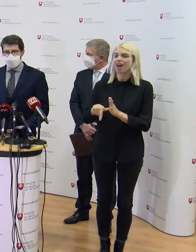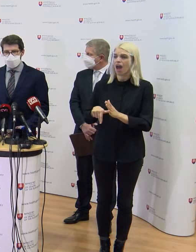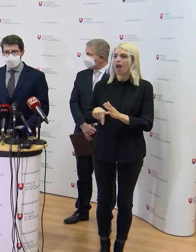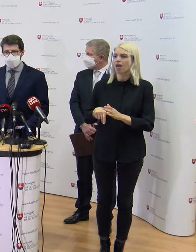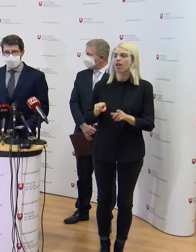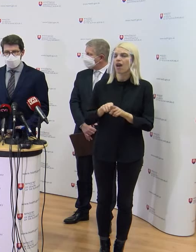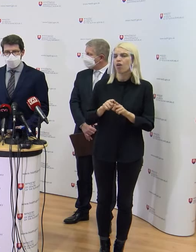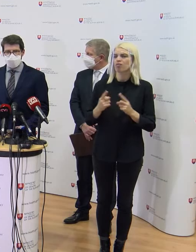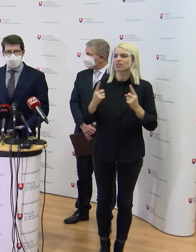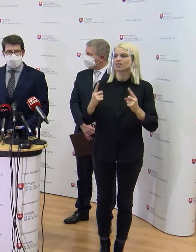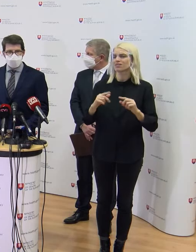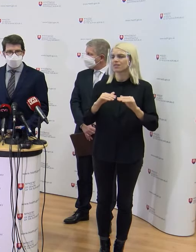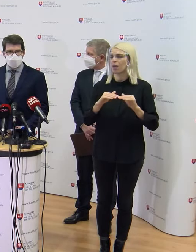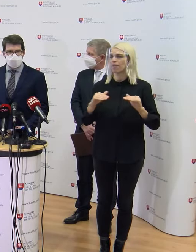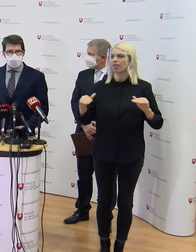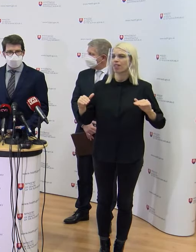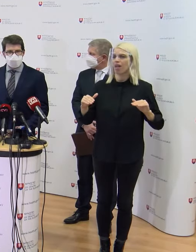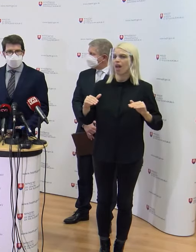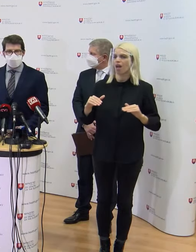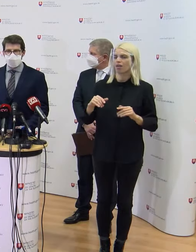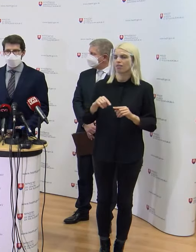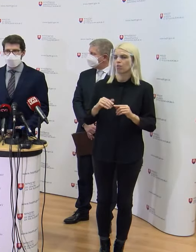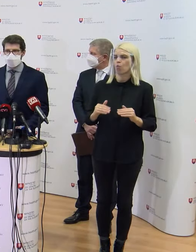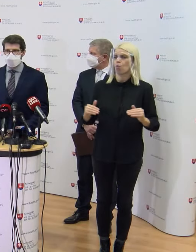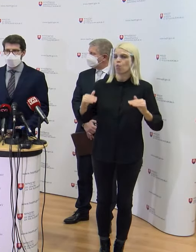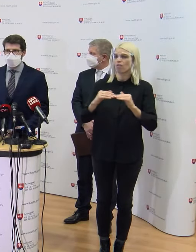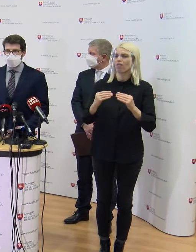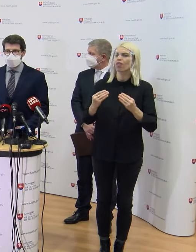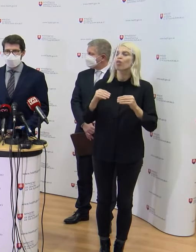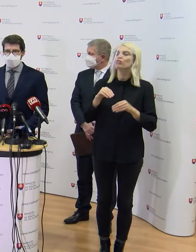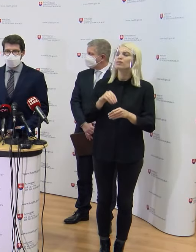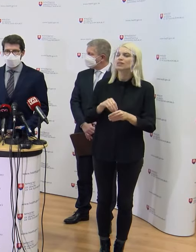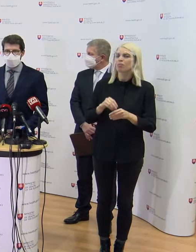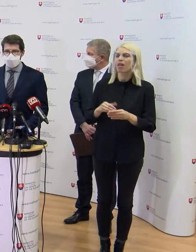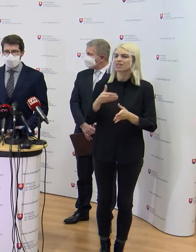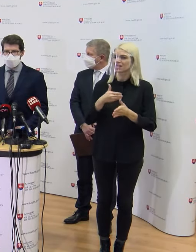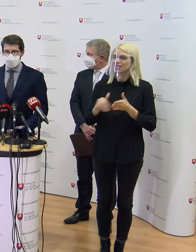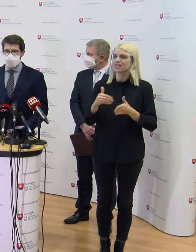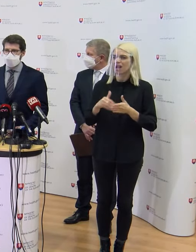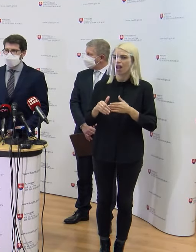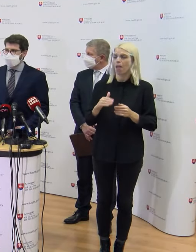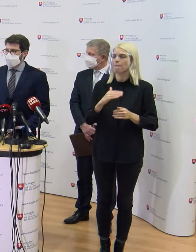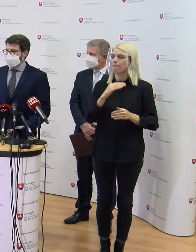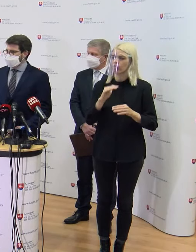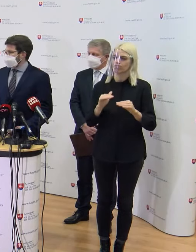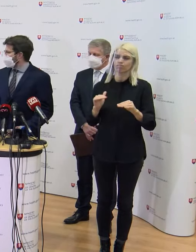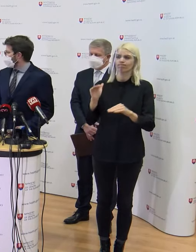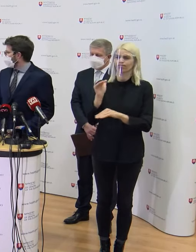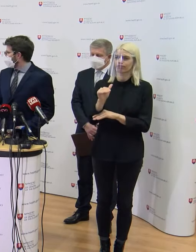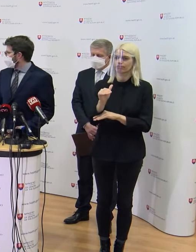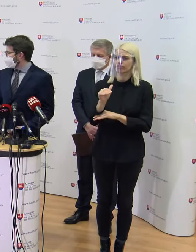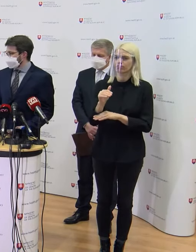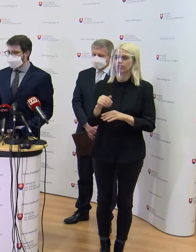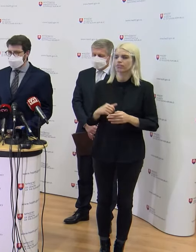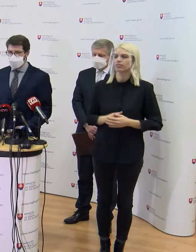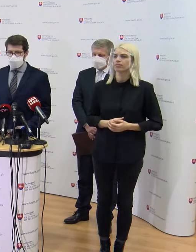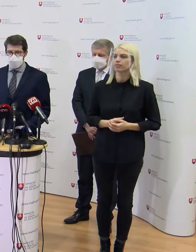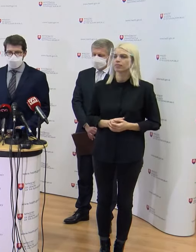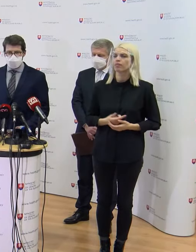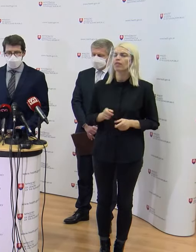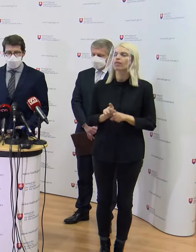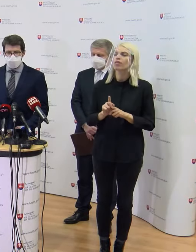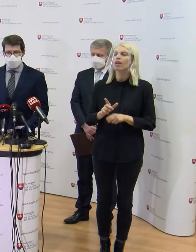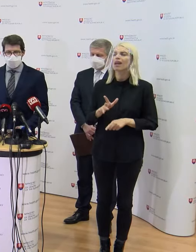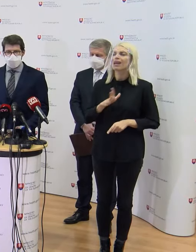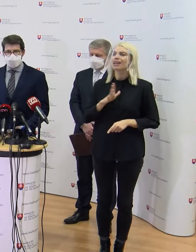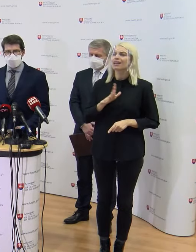relatívne stabilnej úrovni, čiže tá záťaž na ten zdravotnícky systém je naďalej enormná. A ten taký kritický